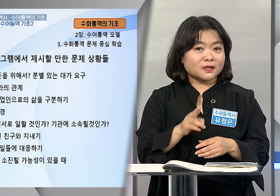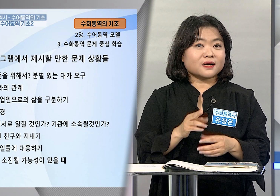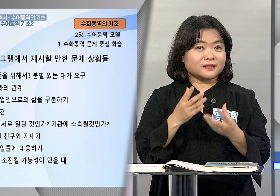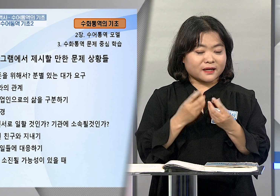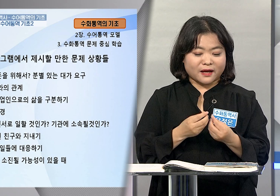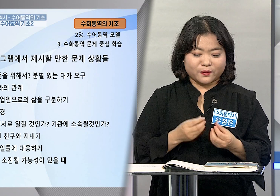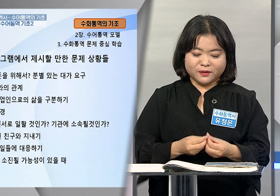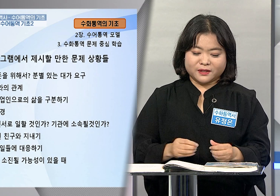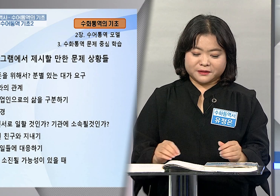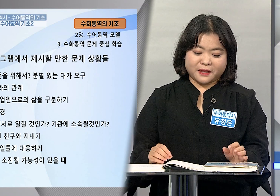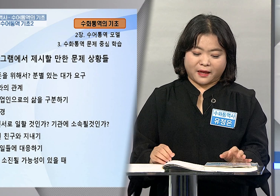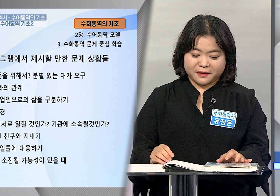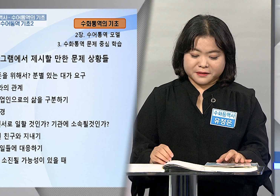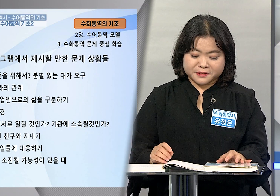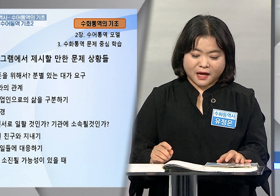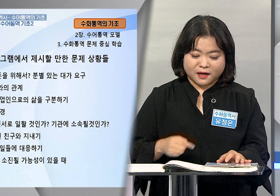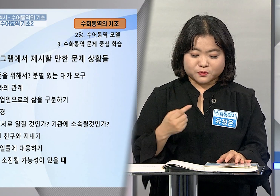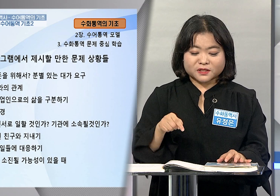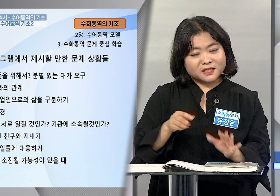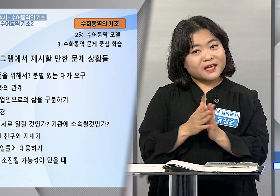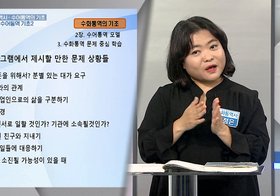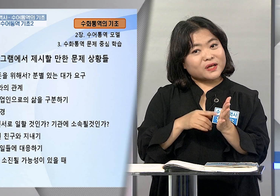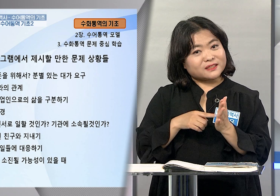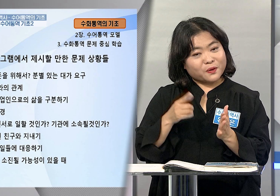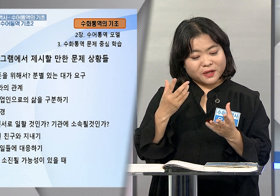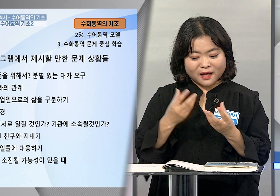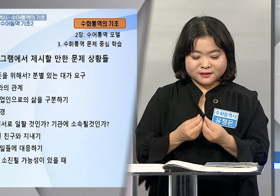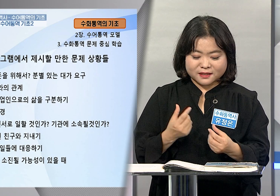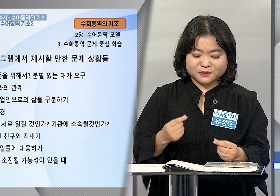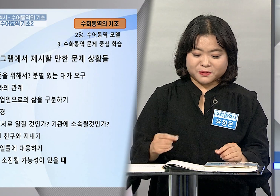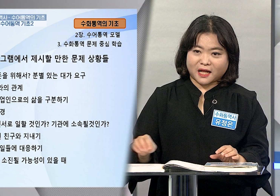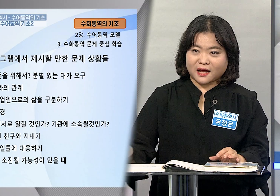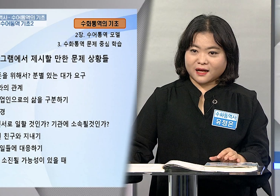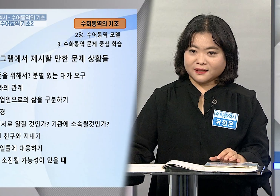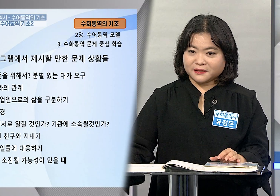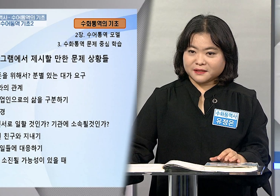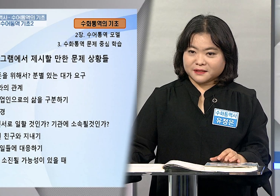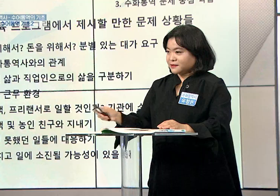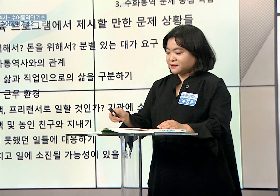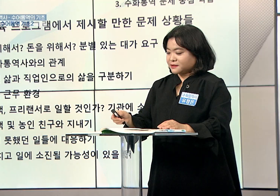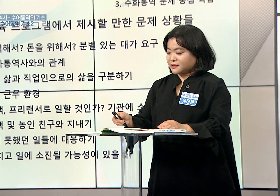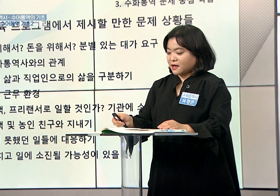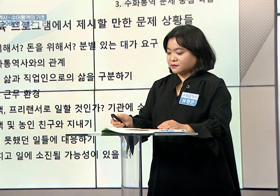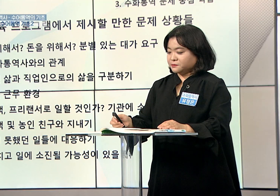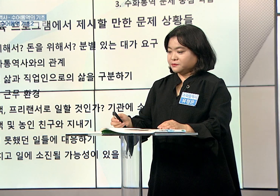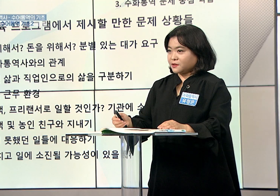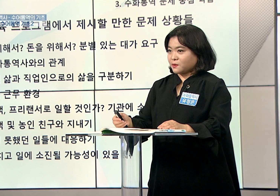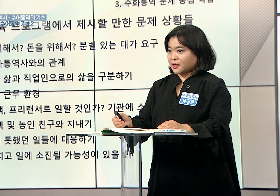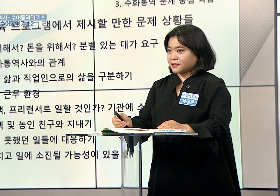심각한 예인가요? 네. 자, 우리 책에 나와 있는 예가 그랬습니다. 그 다음